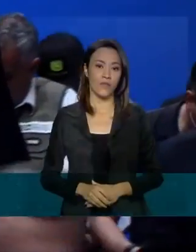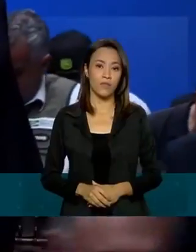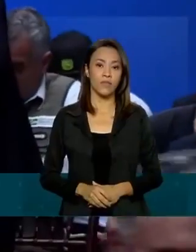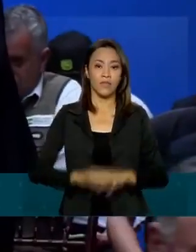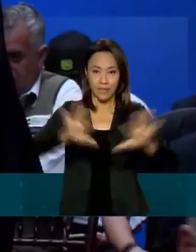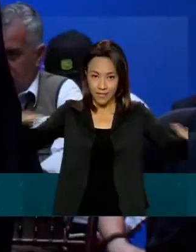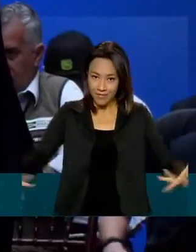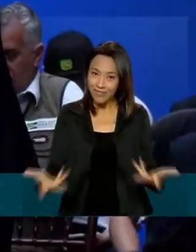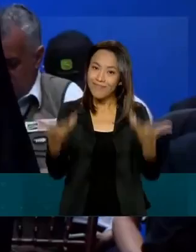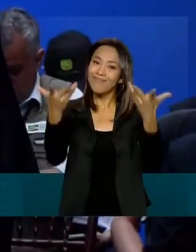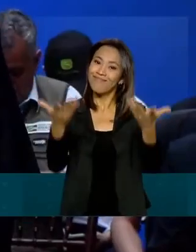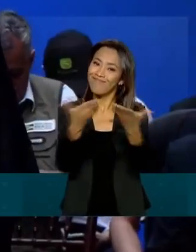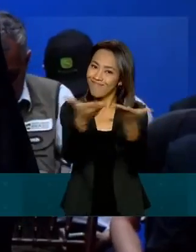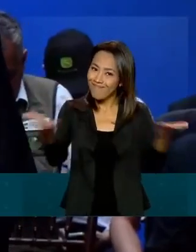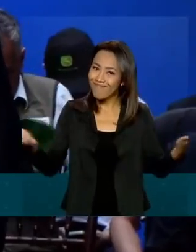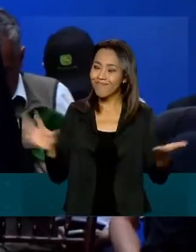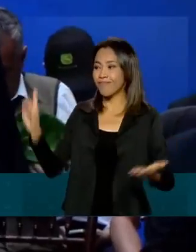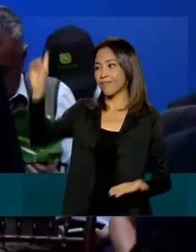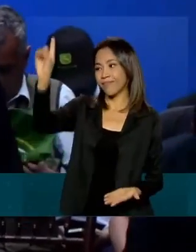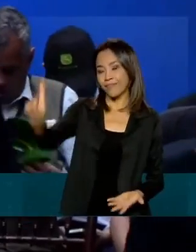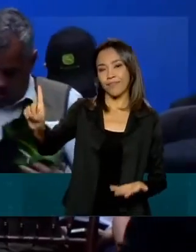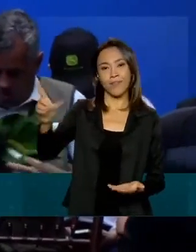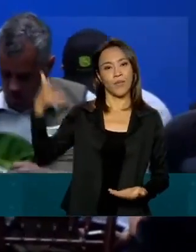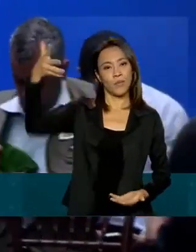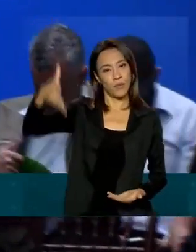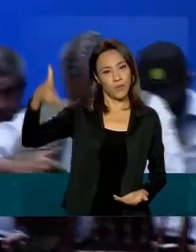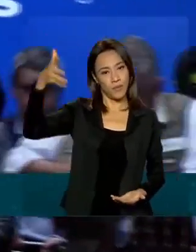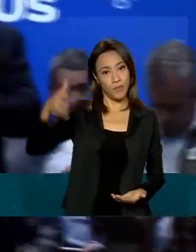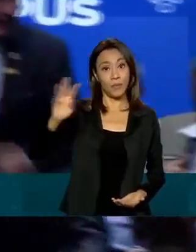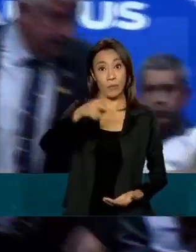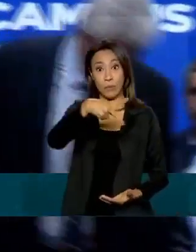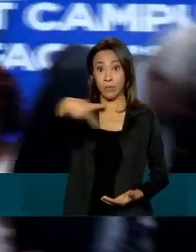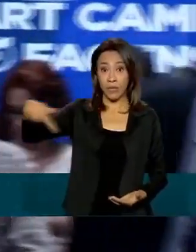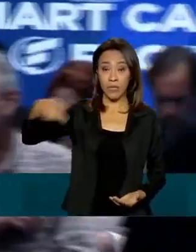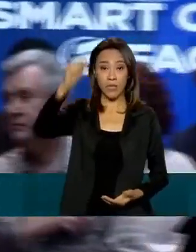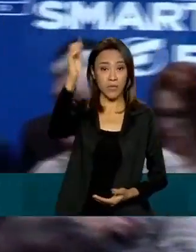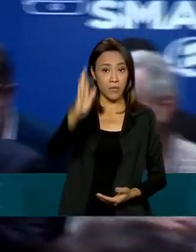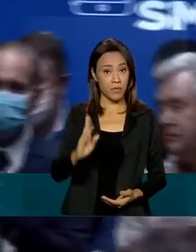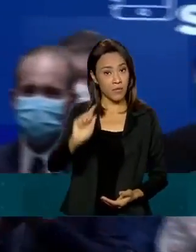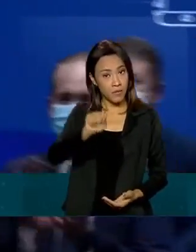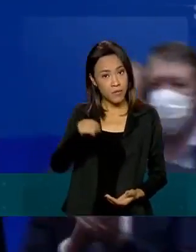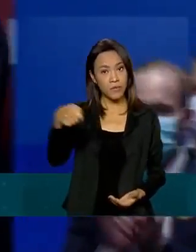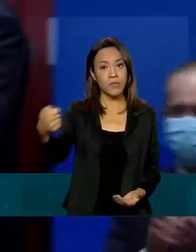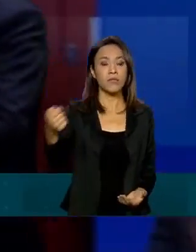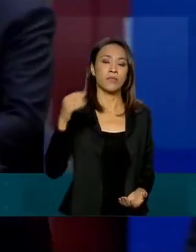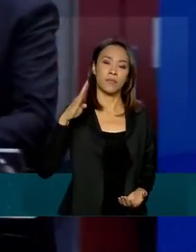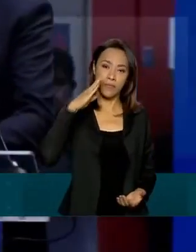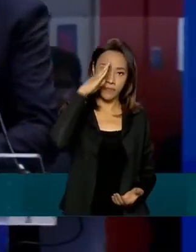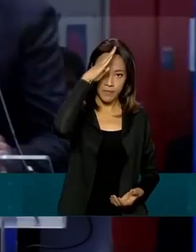Senhoras e senhores, com a palavra o presidente da República, Jair Bolsonaro.